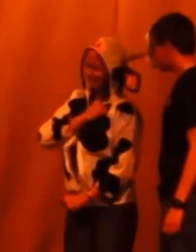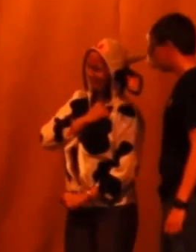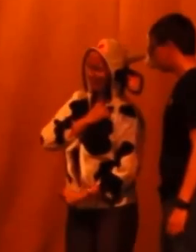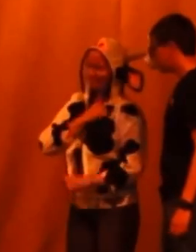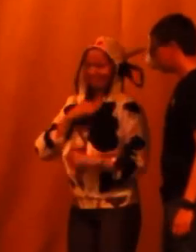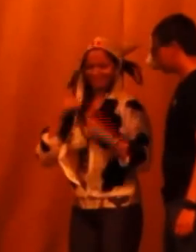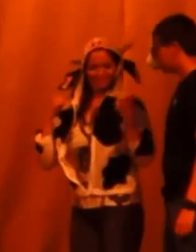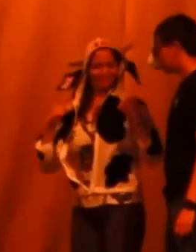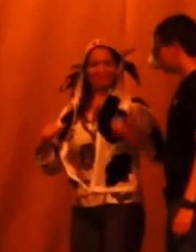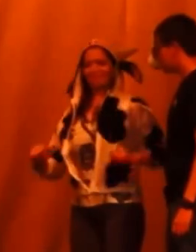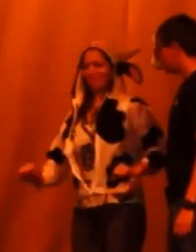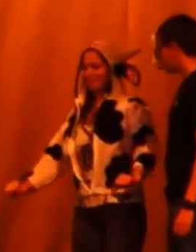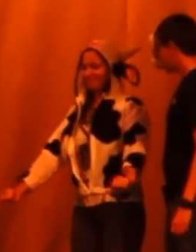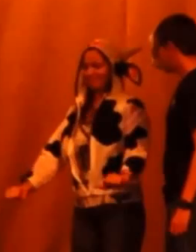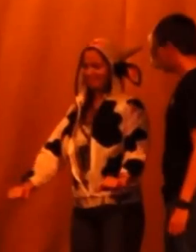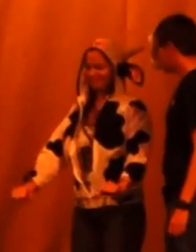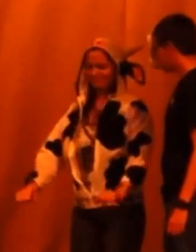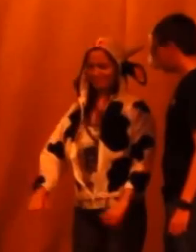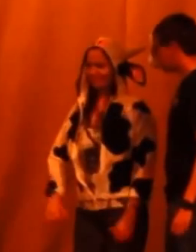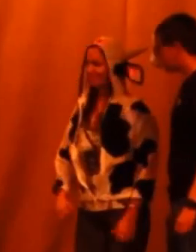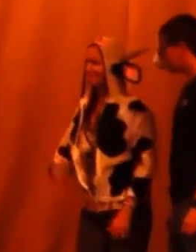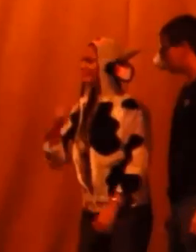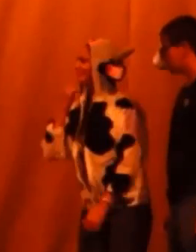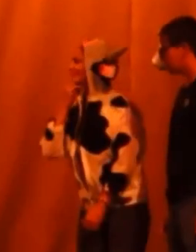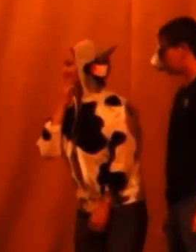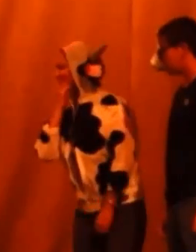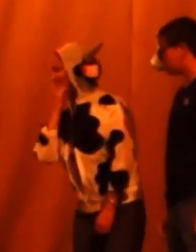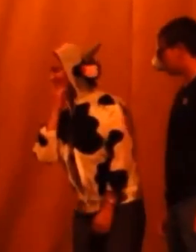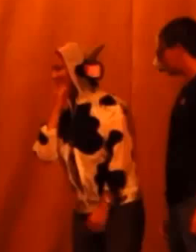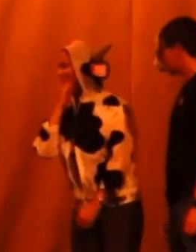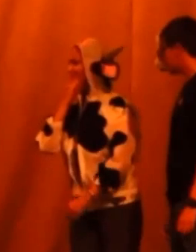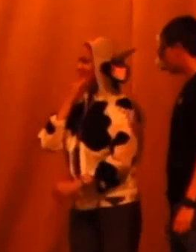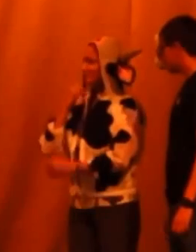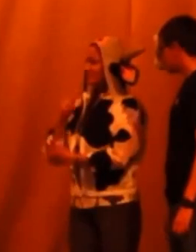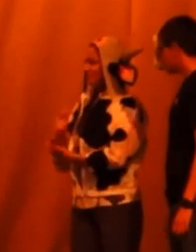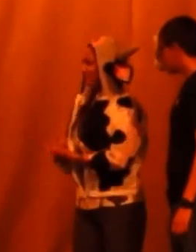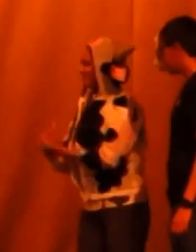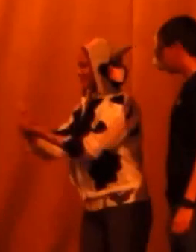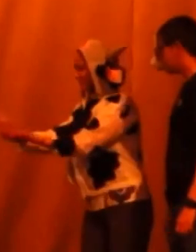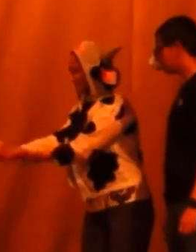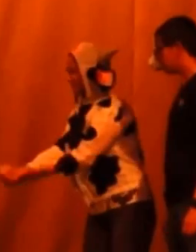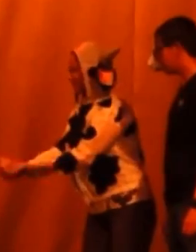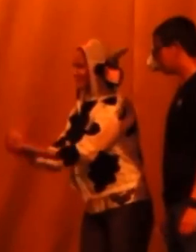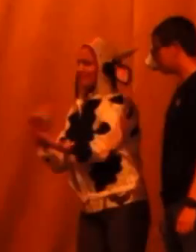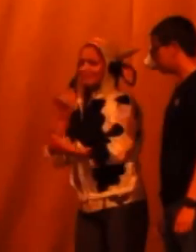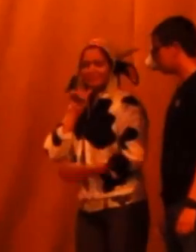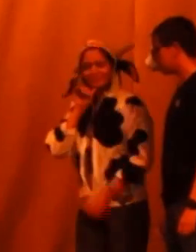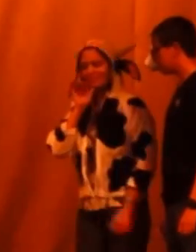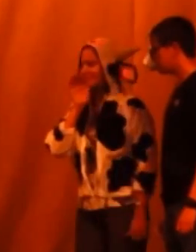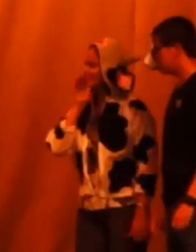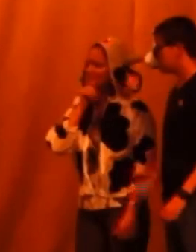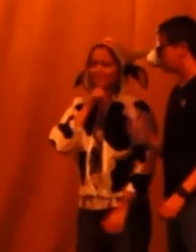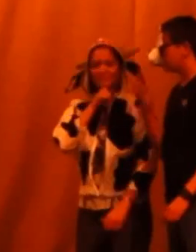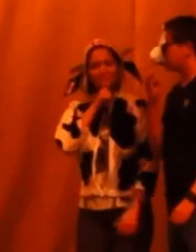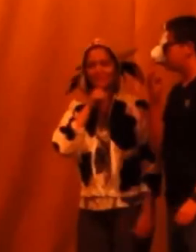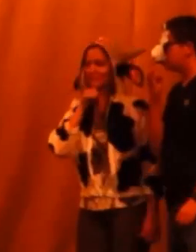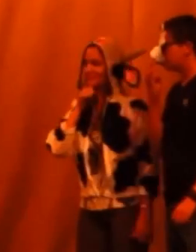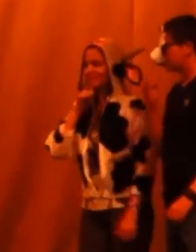Perdón, pero yo no puedo ayudar. Estamos tan tranquilos. Disculpa.